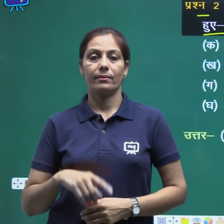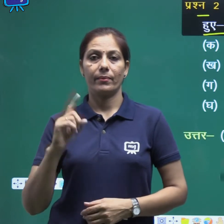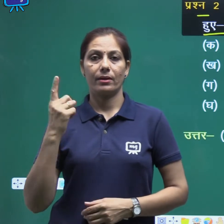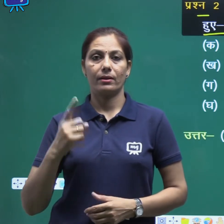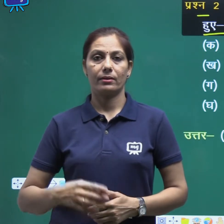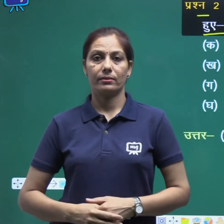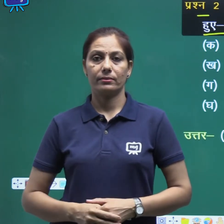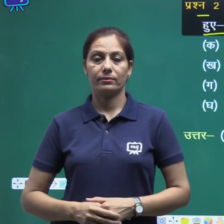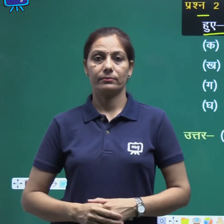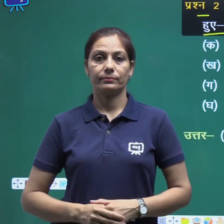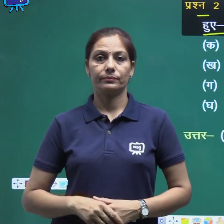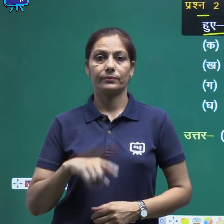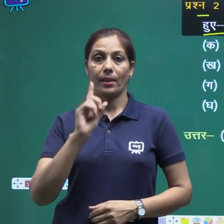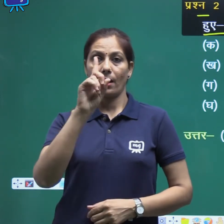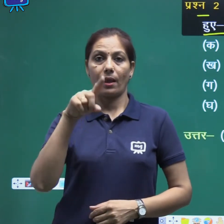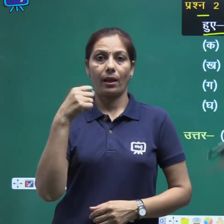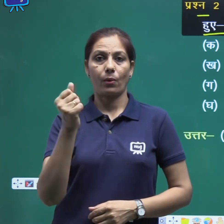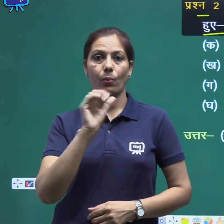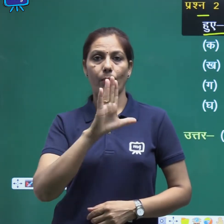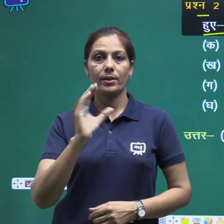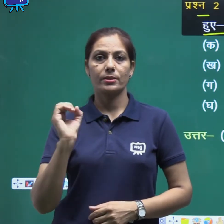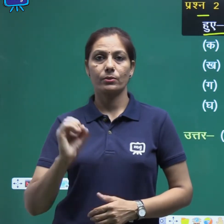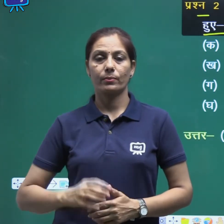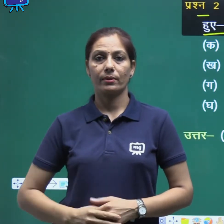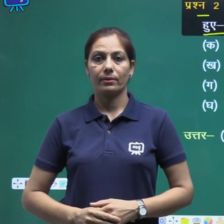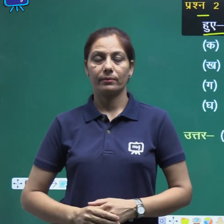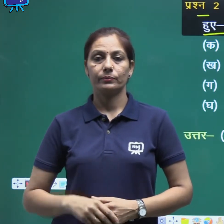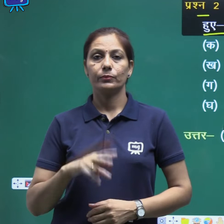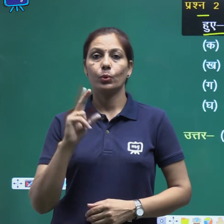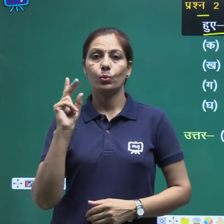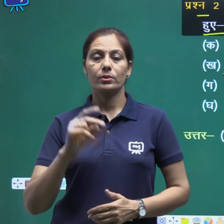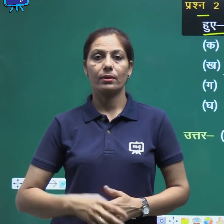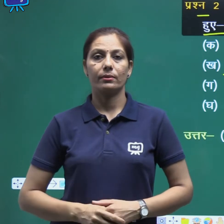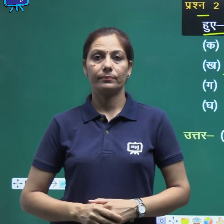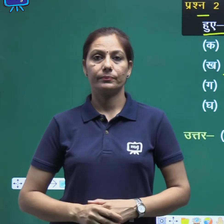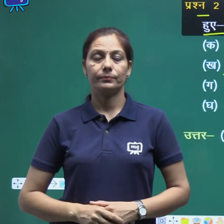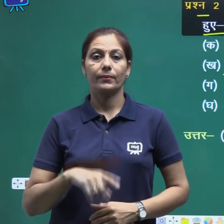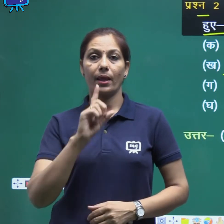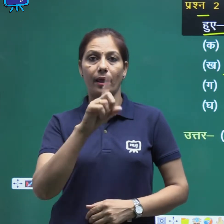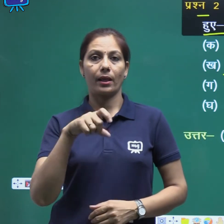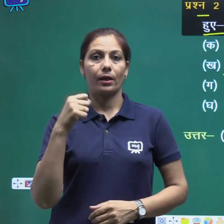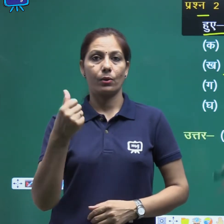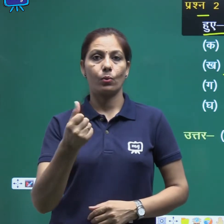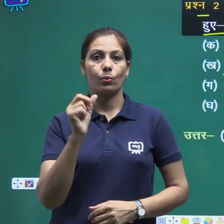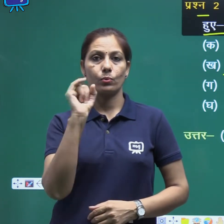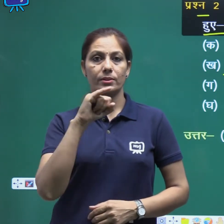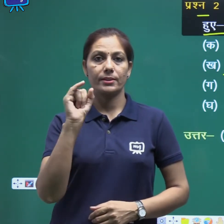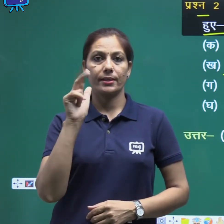पहला सन 1950 में, दूसरा सन 1968 में,